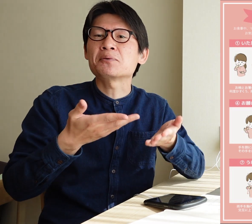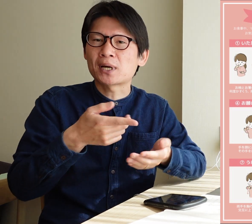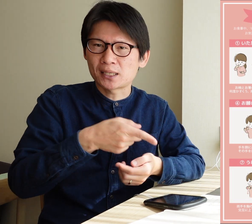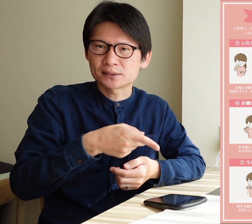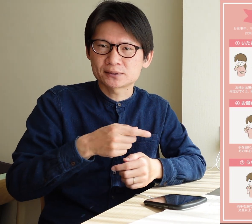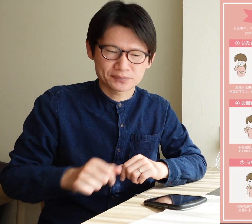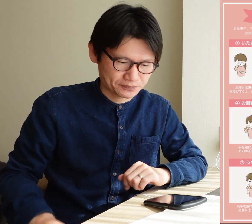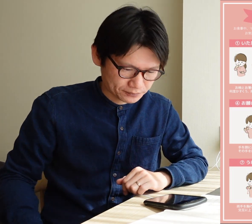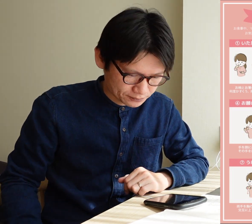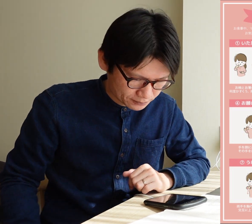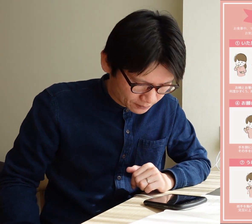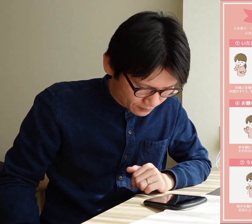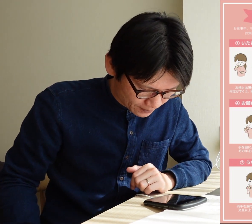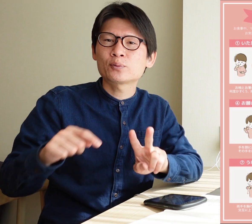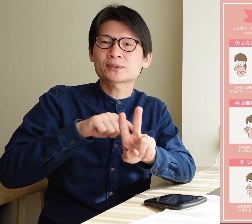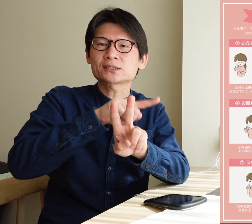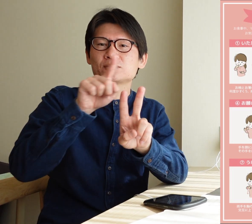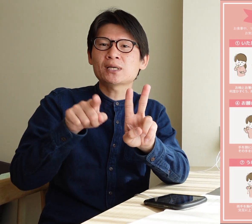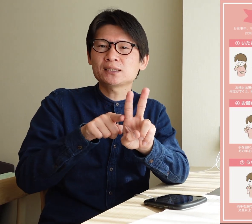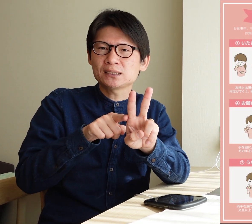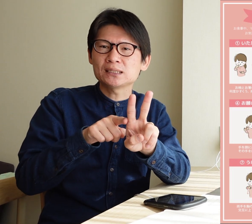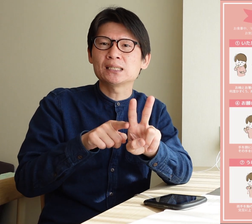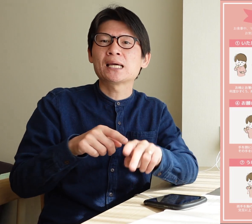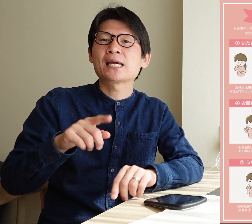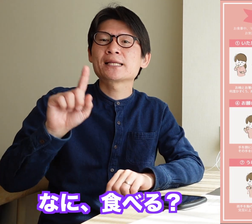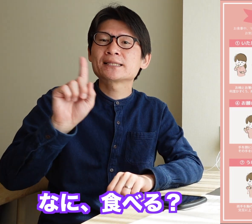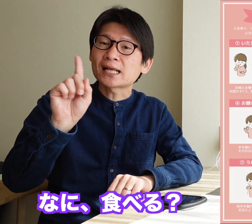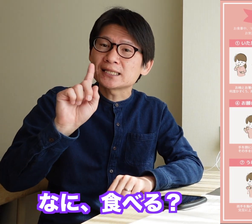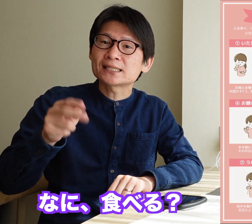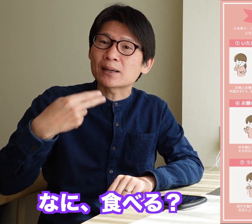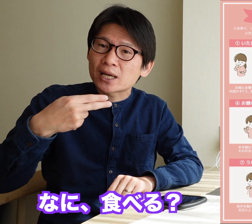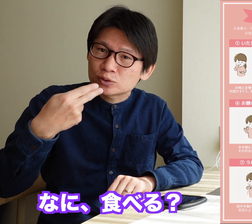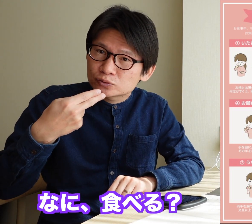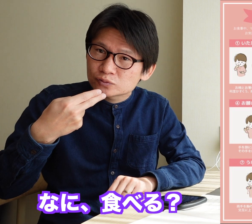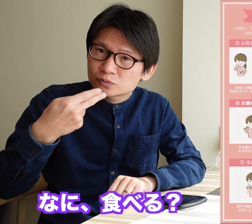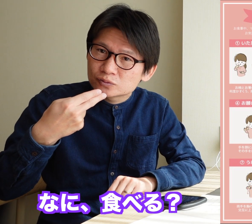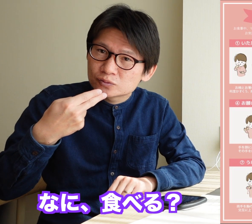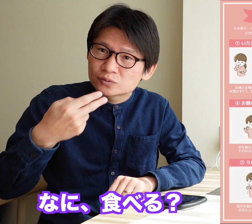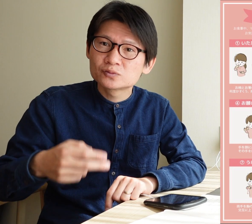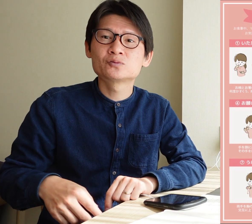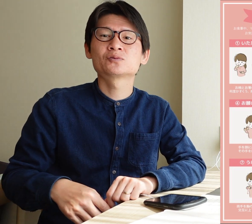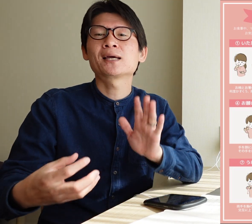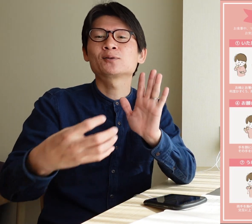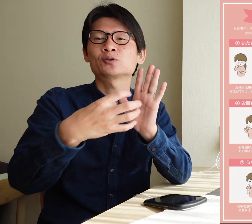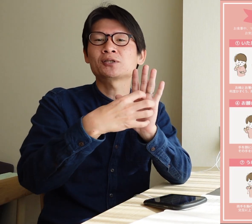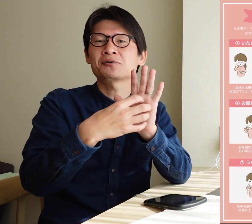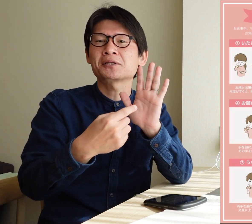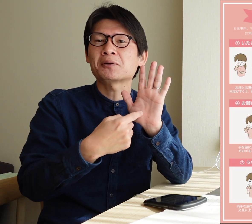ています。2つ目に何食べる、載せてくれてます